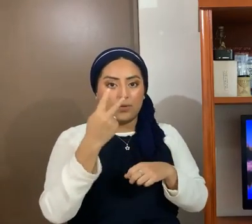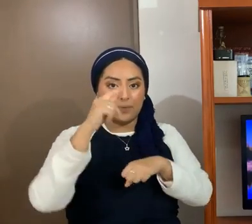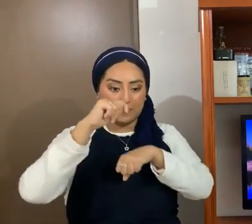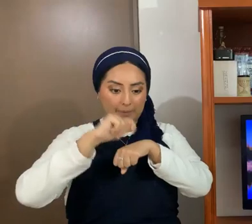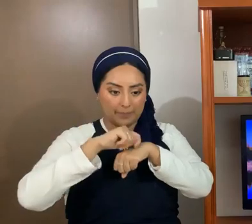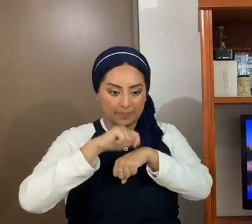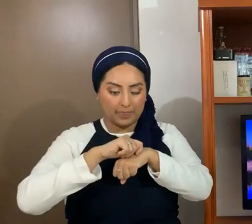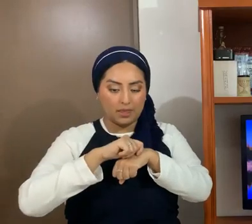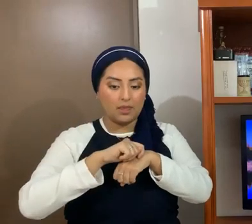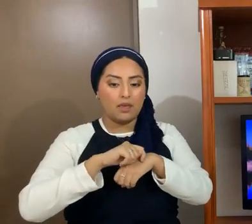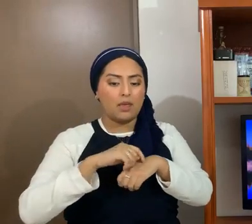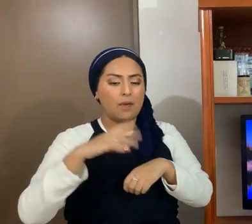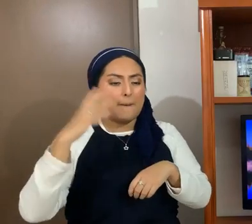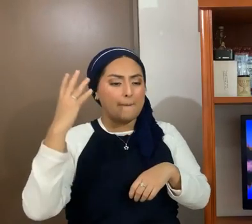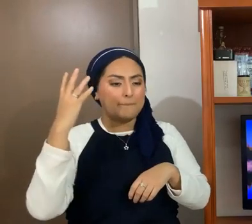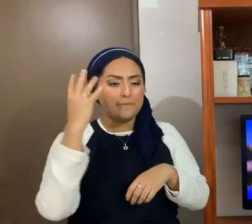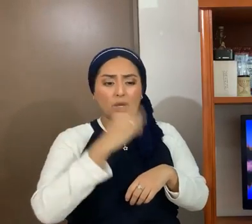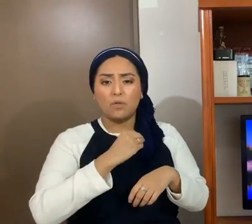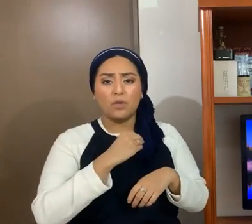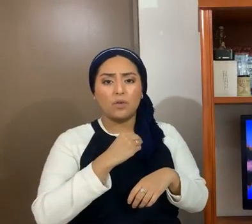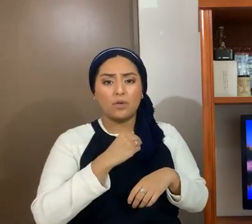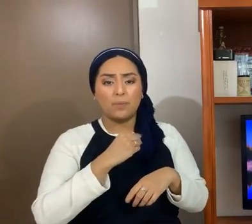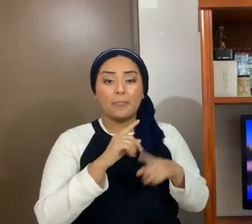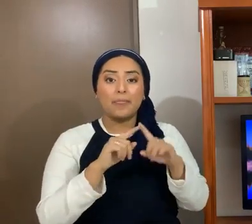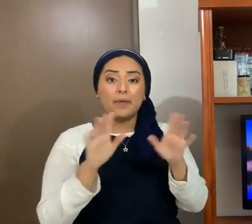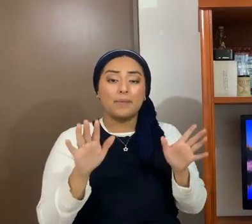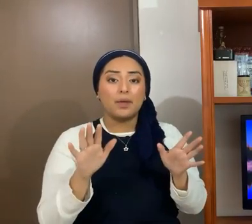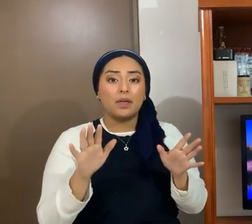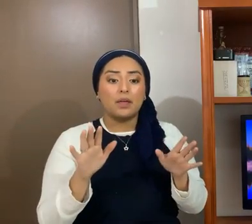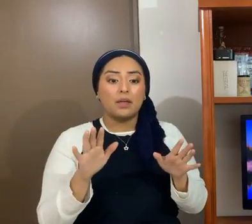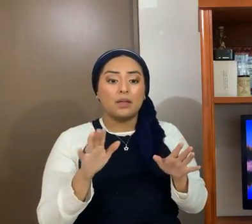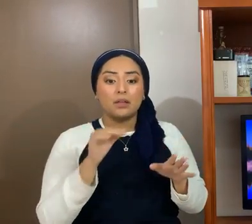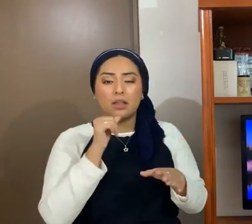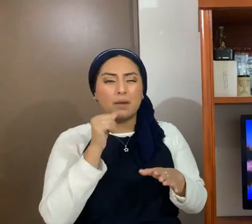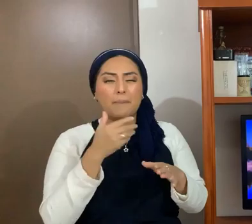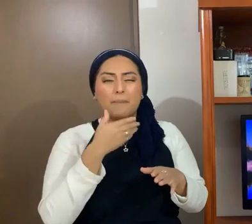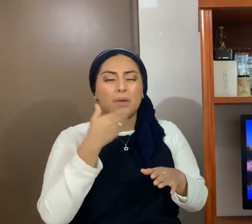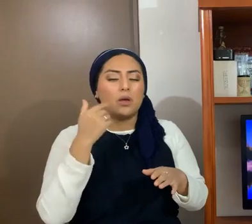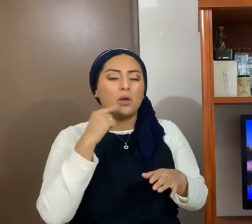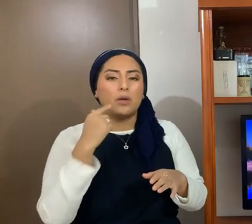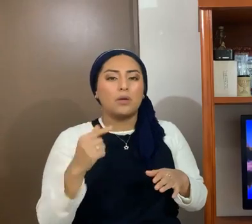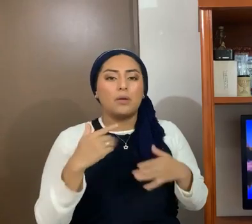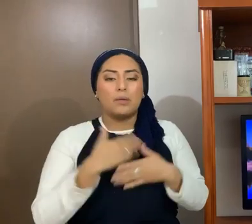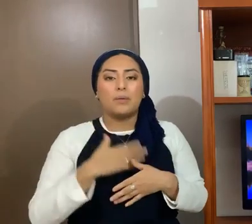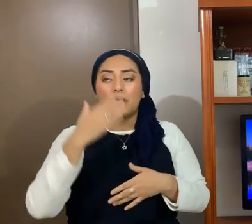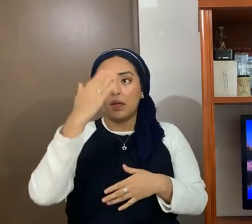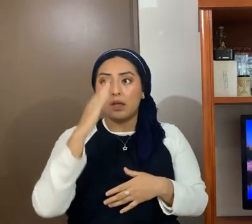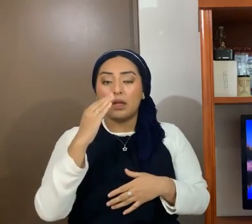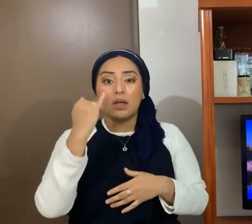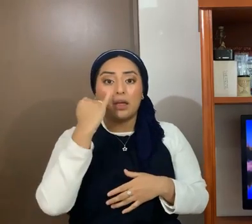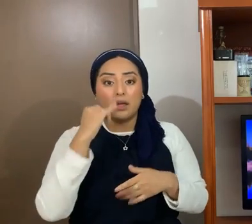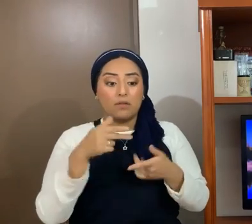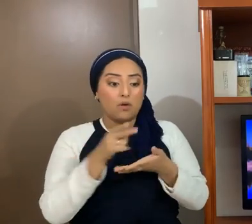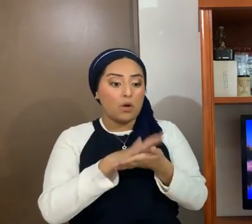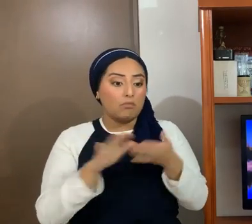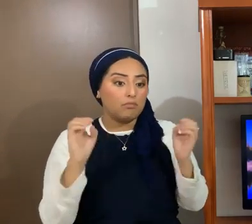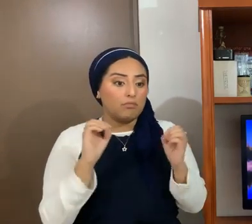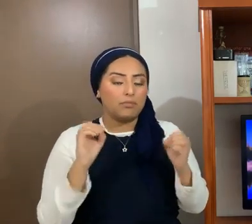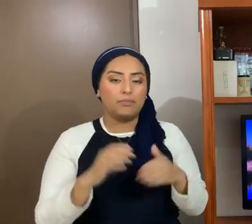templos fueron sumamente hermosos, pero ni aún el oro más puro es agradable delante de Yahweh sin